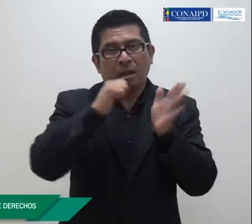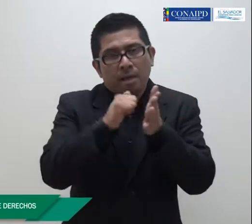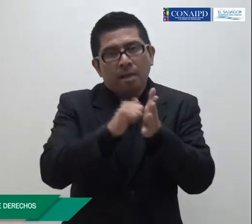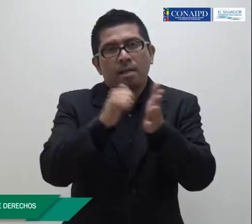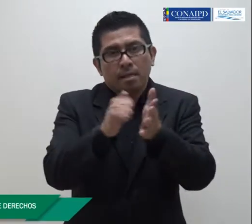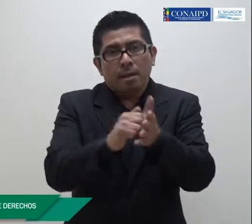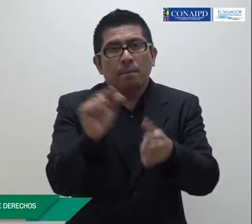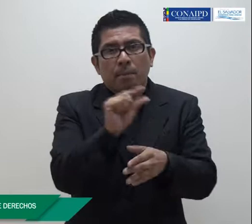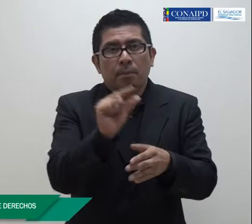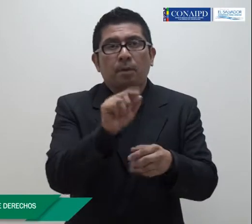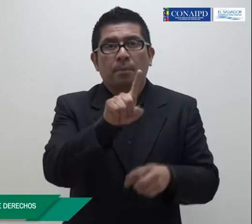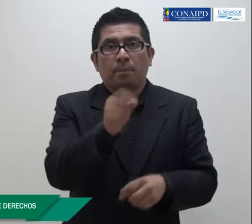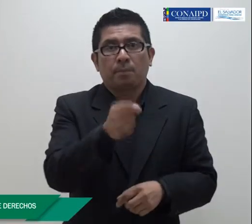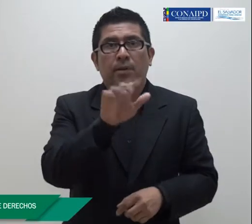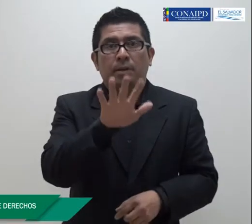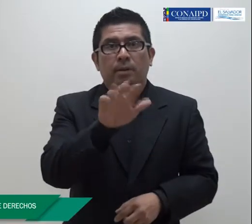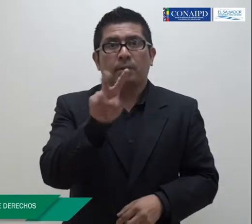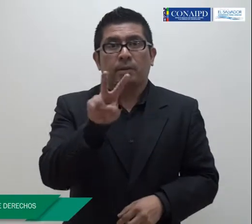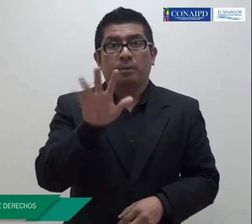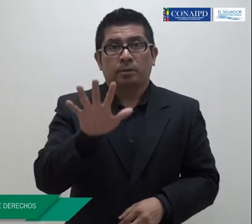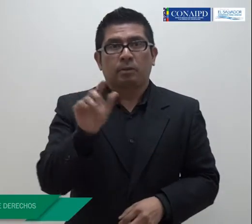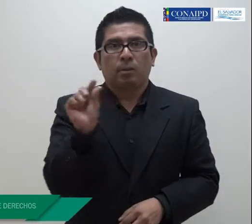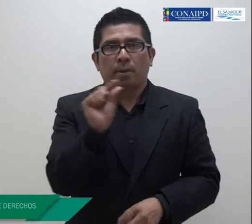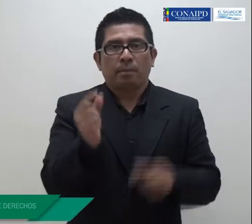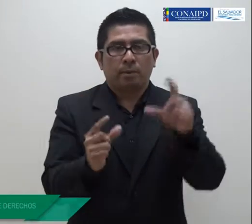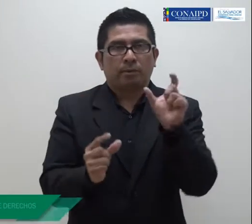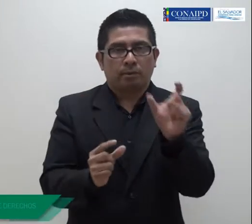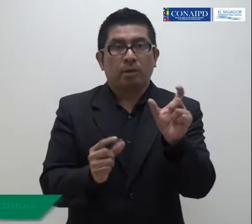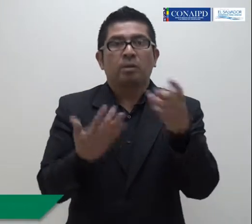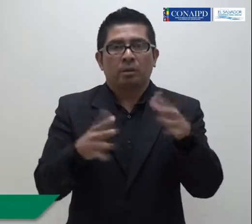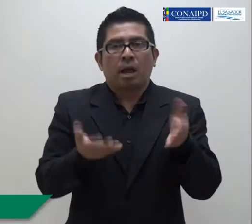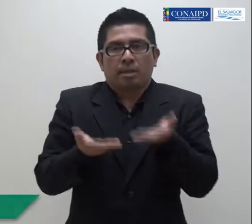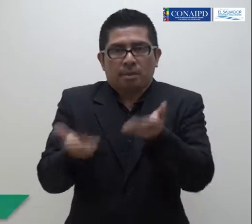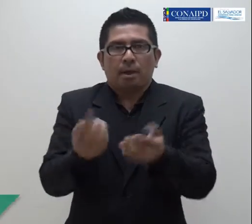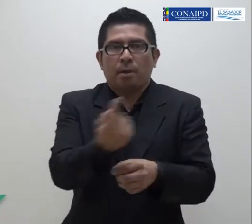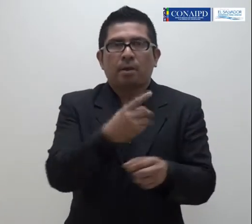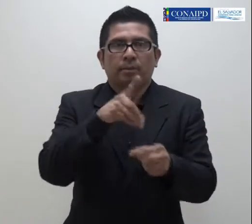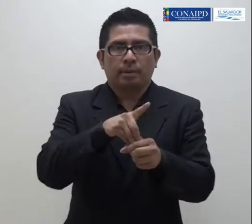aprobación 1.525 licencias aprobadas a personas con discapacidad.